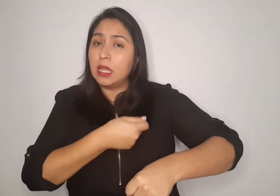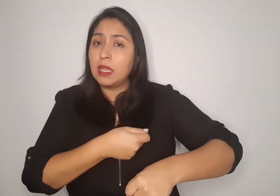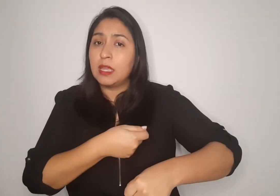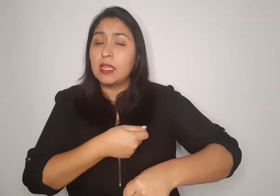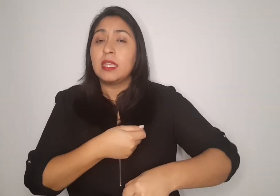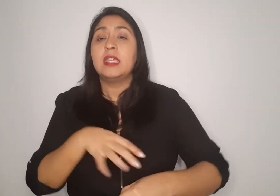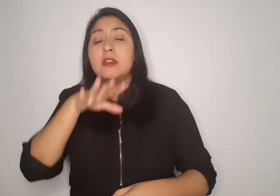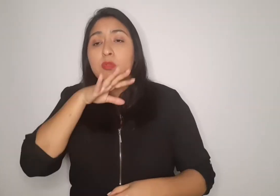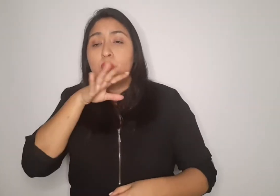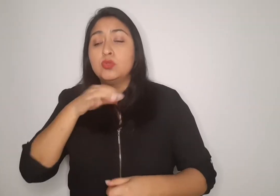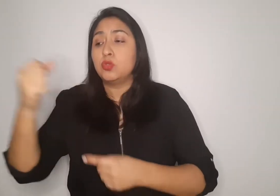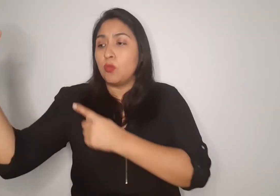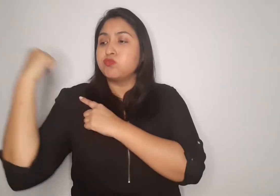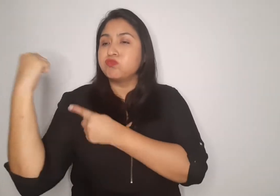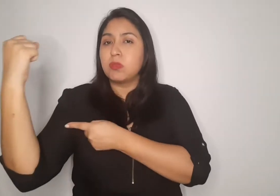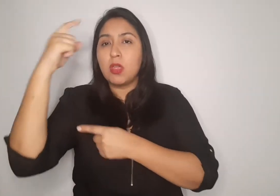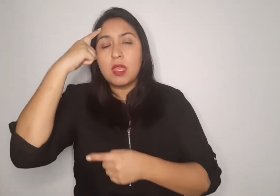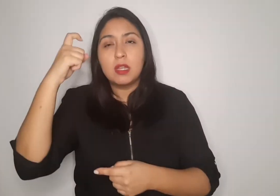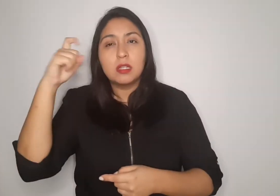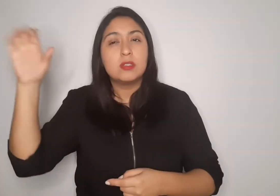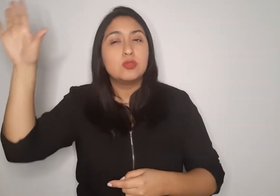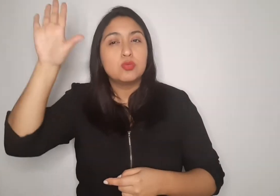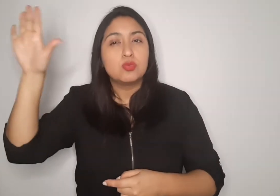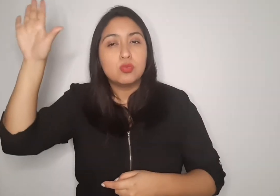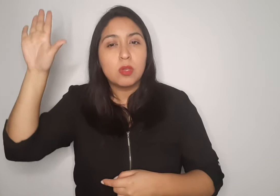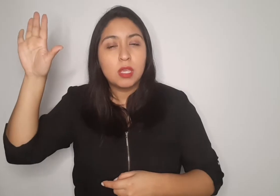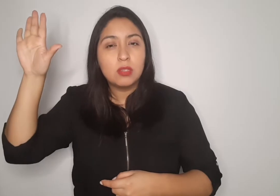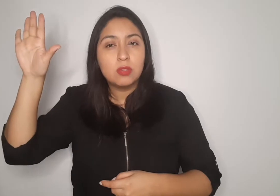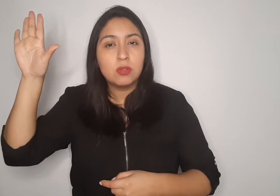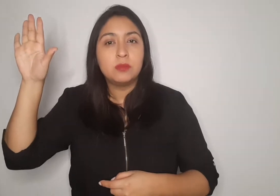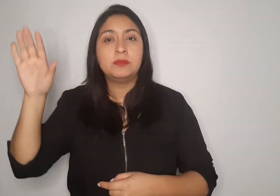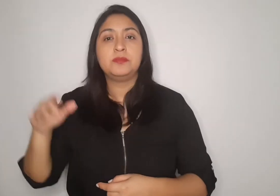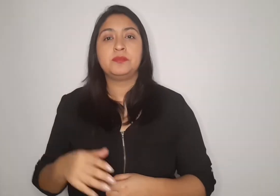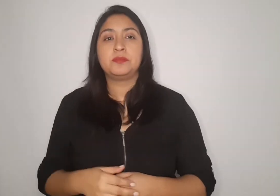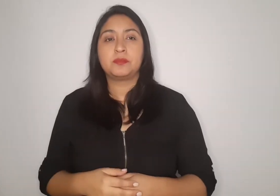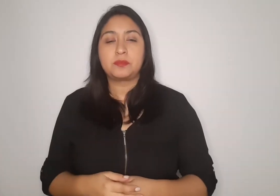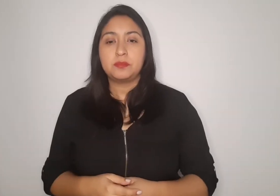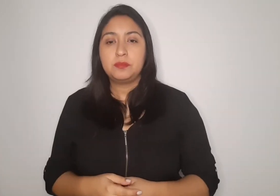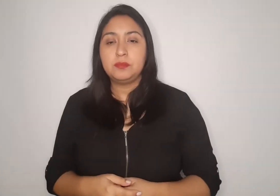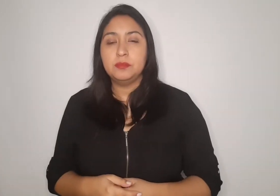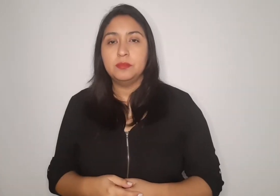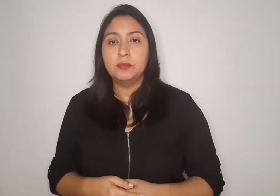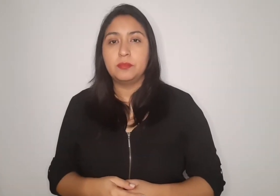final que va montada en el museo, a modo de instalación, digo.